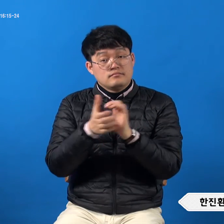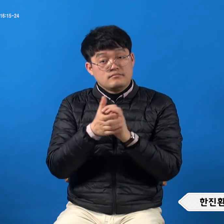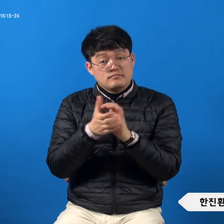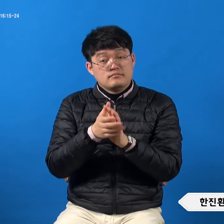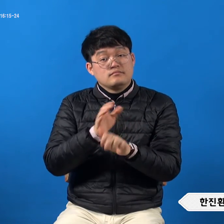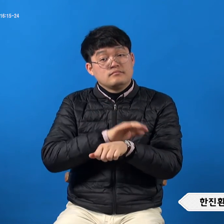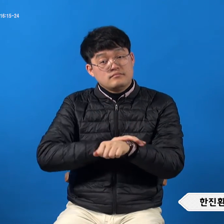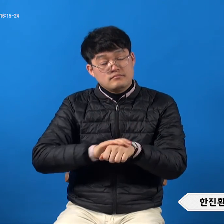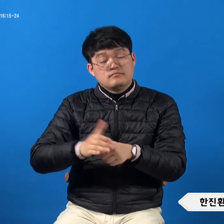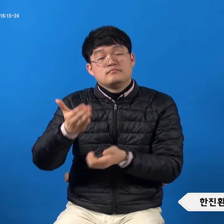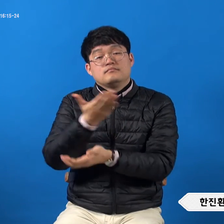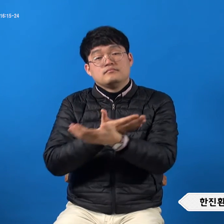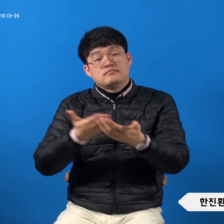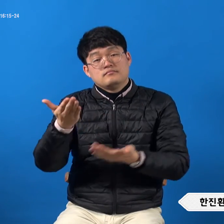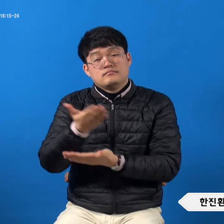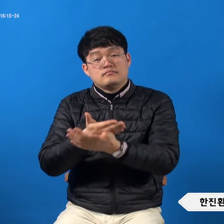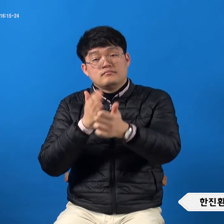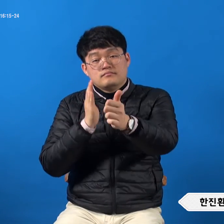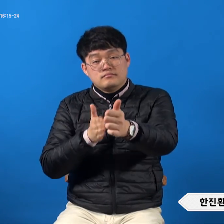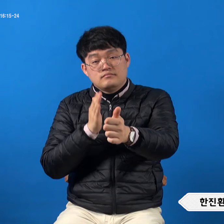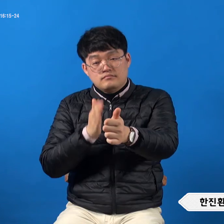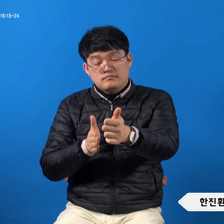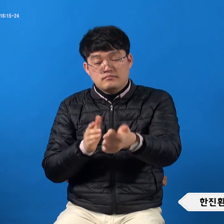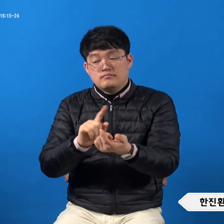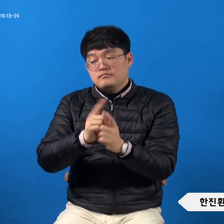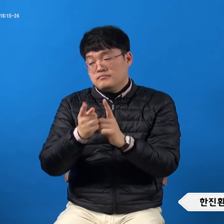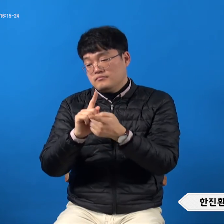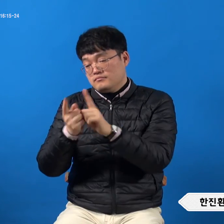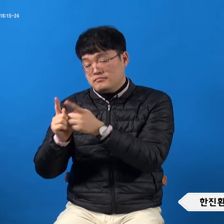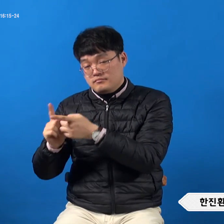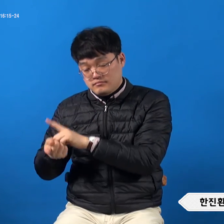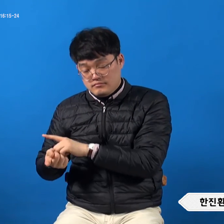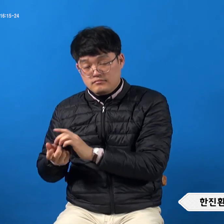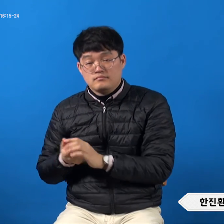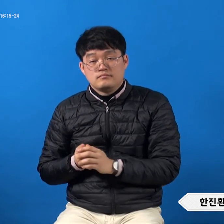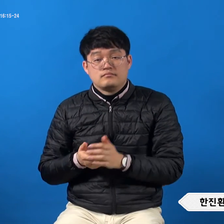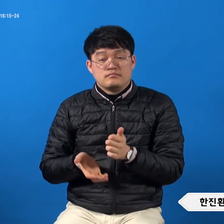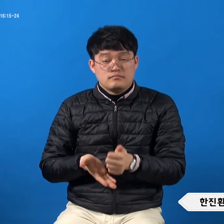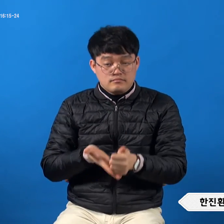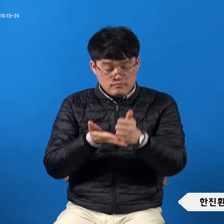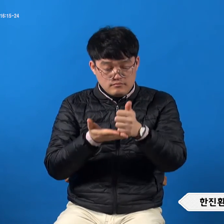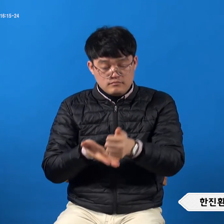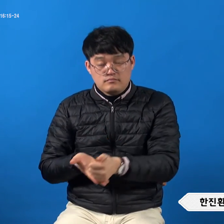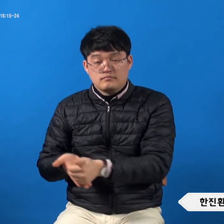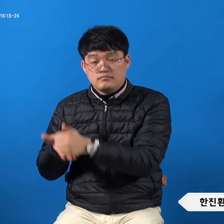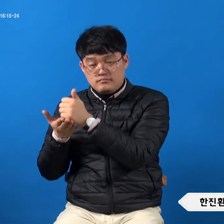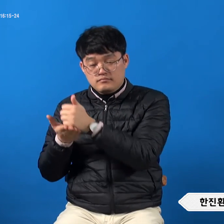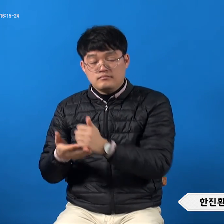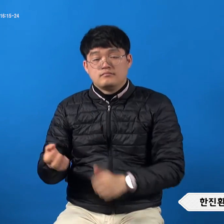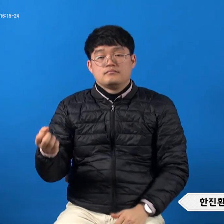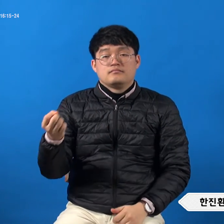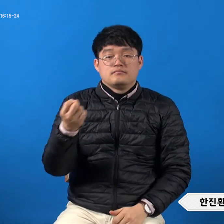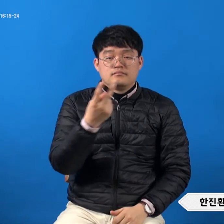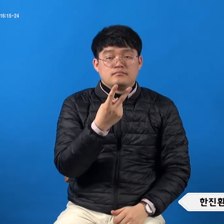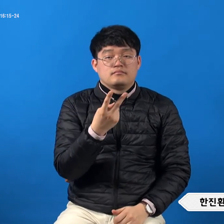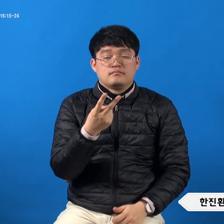친구를 잘 사귀기를 바랍니다. 서로 섬기면서,